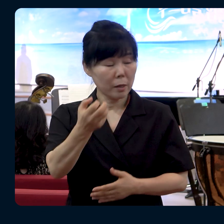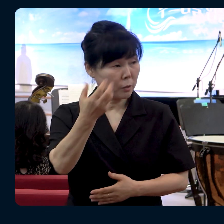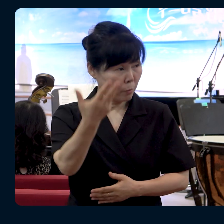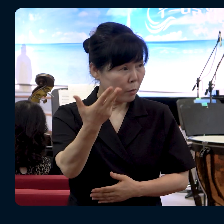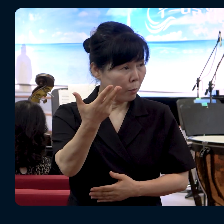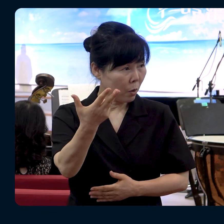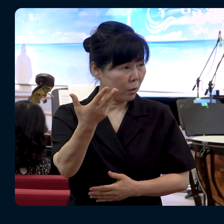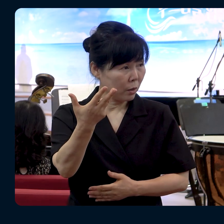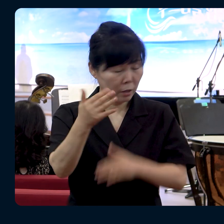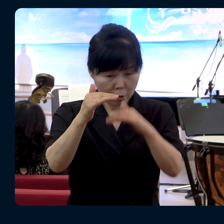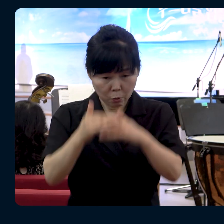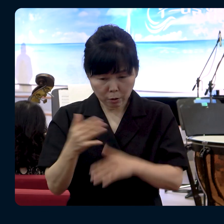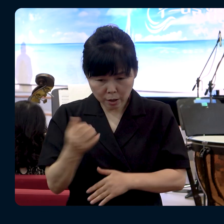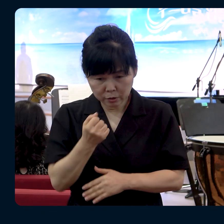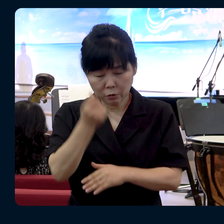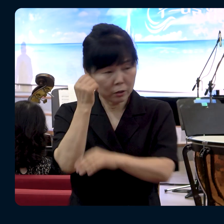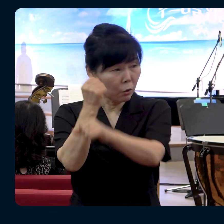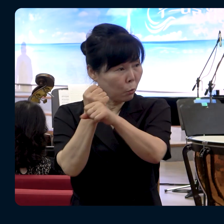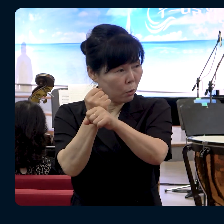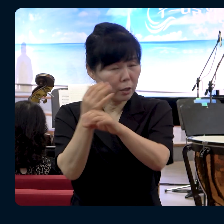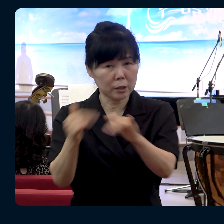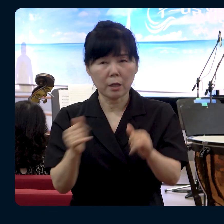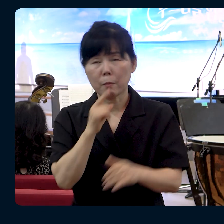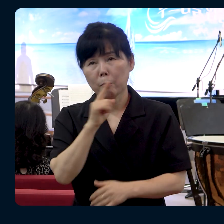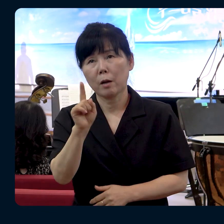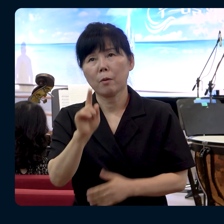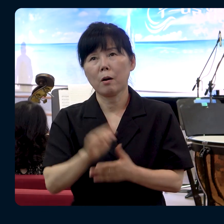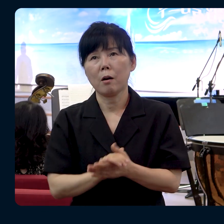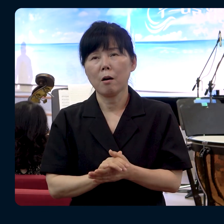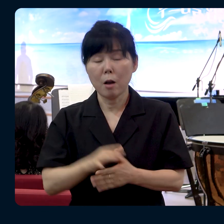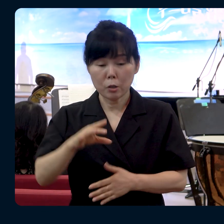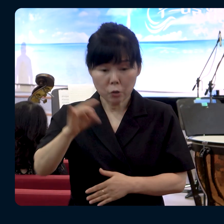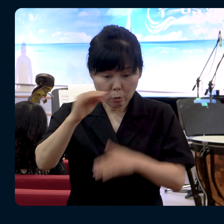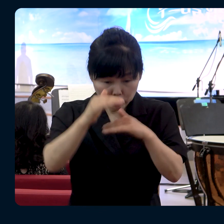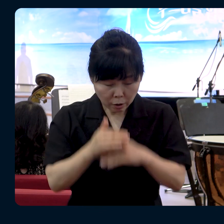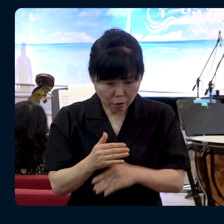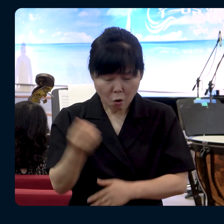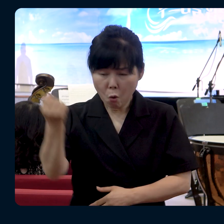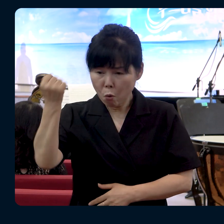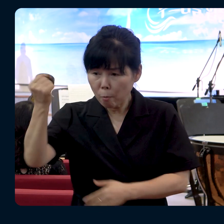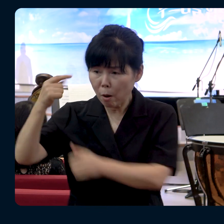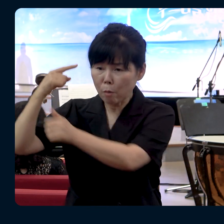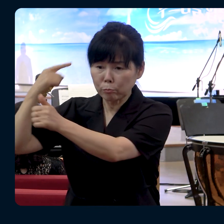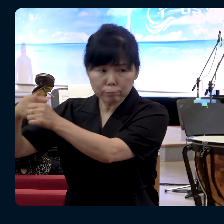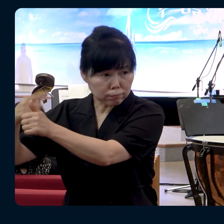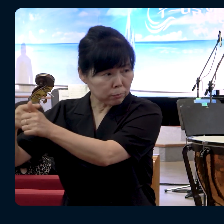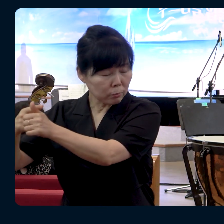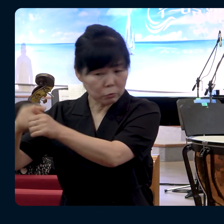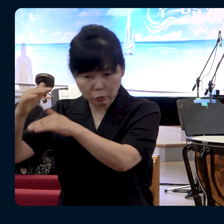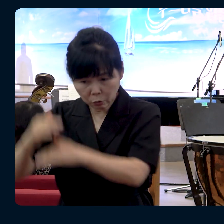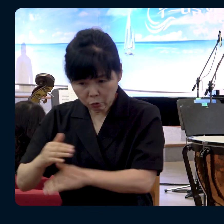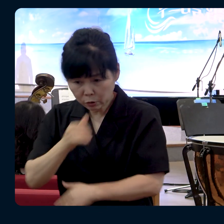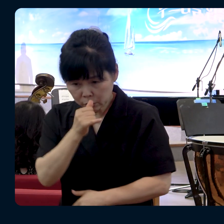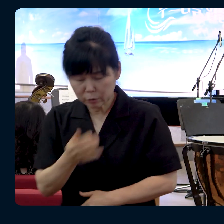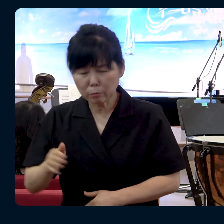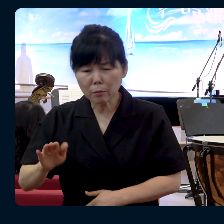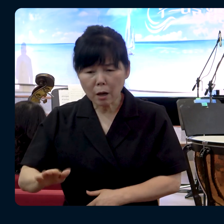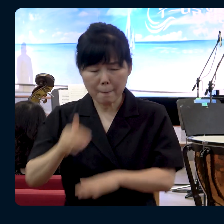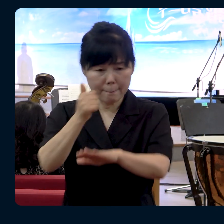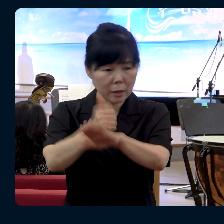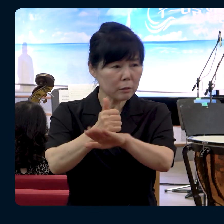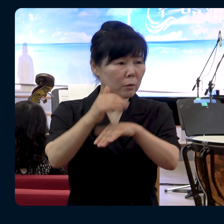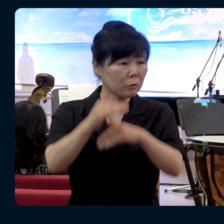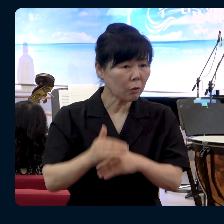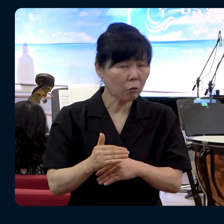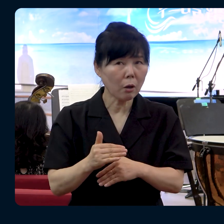해석하는 장면이 있어요. 처음부터 끝까지 이렇게 원망에서 원망으로 끝나는 이 시편, 이 말이, 이 시가